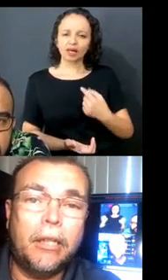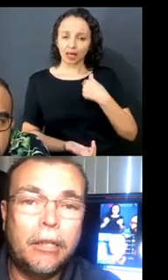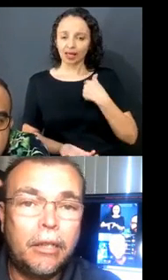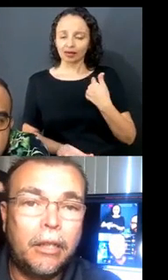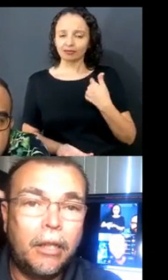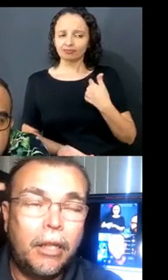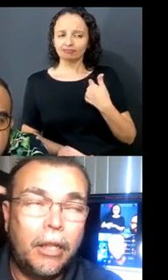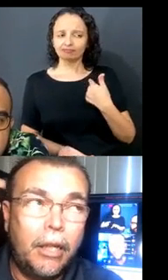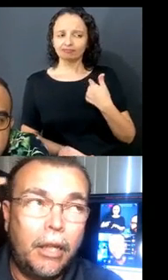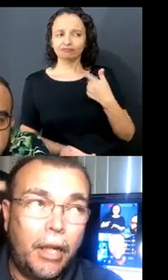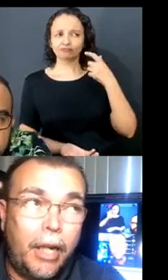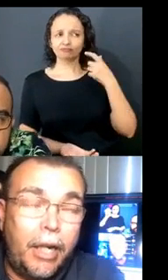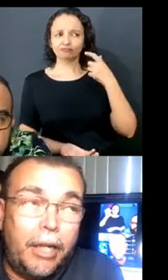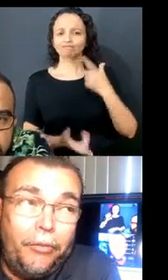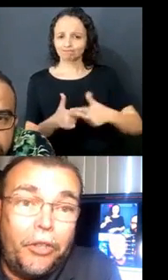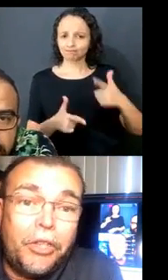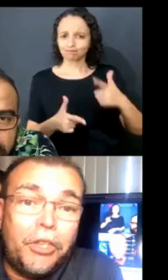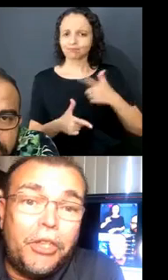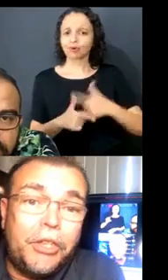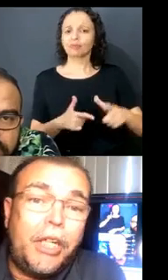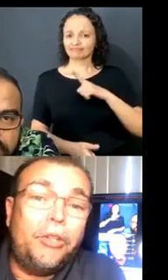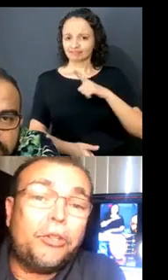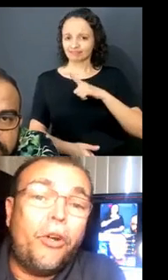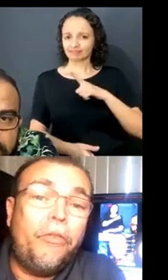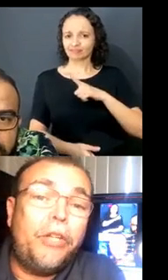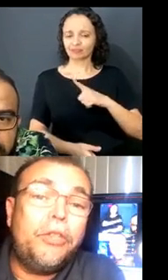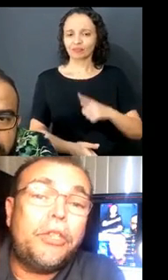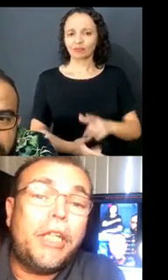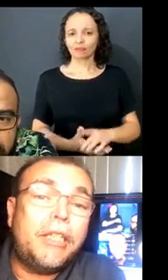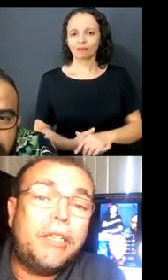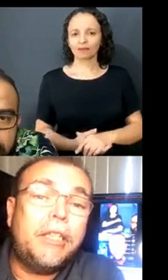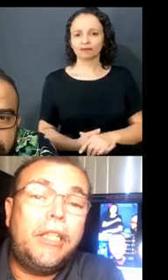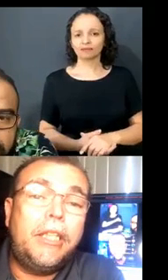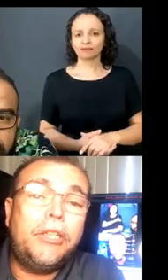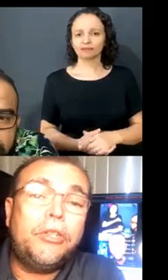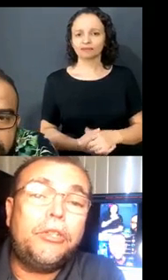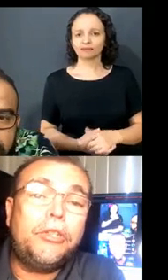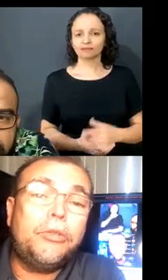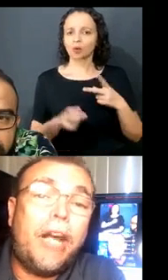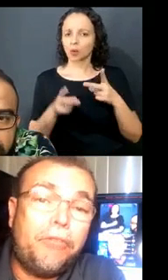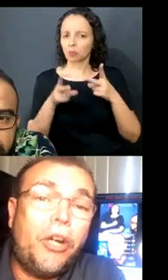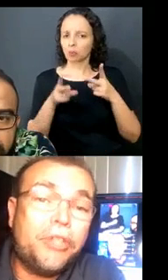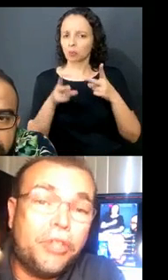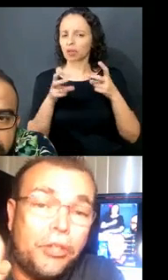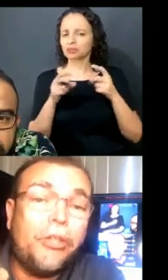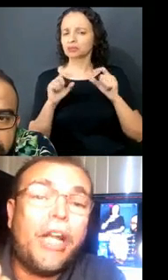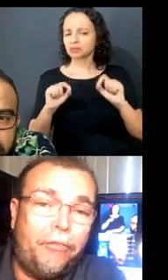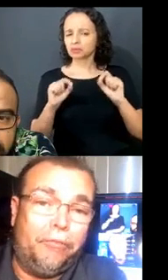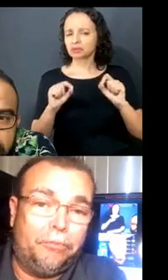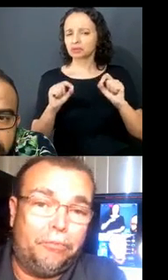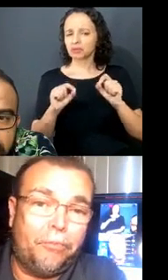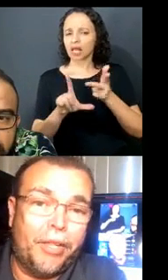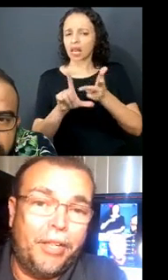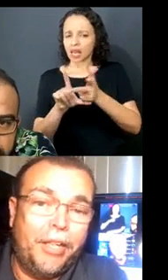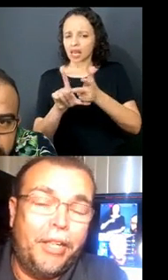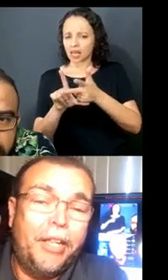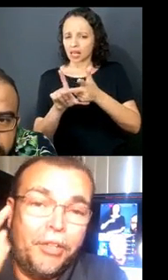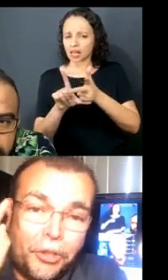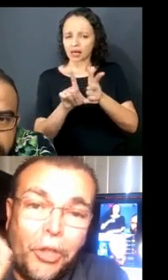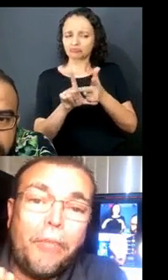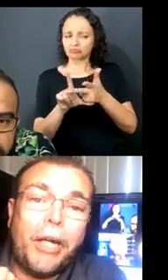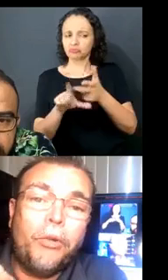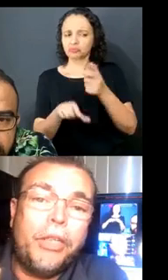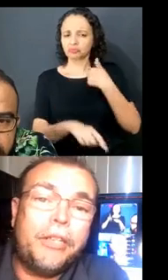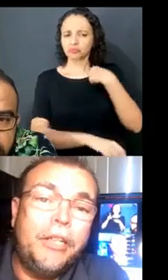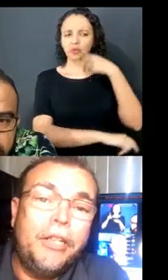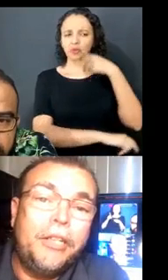mudança. E vou te dizer, eu estou vendo isso nas entrelinhas das lives. Eu assisto live. Deixa eu